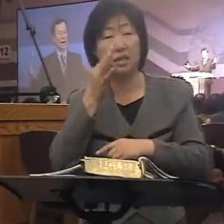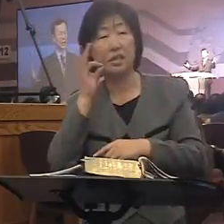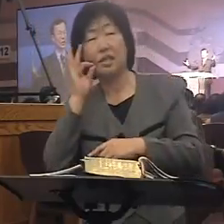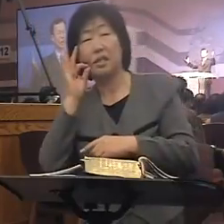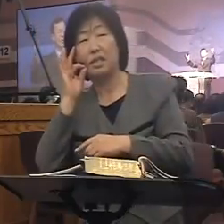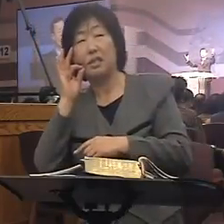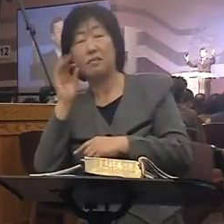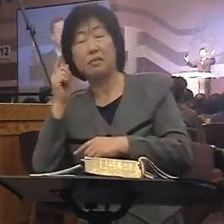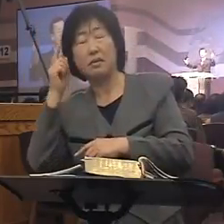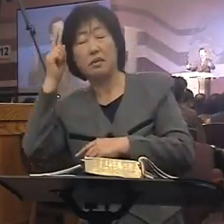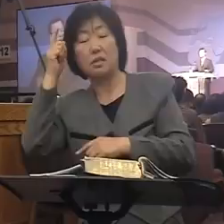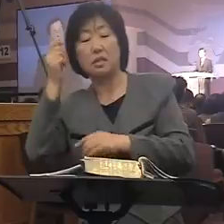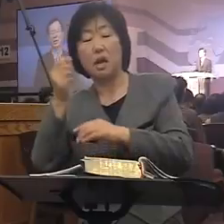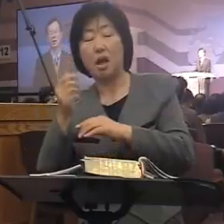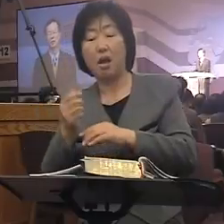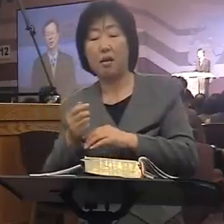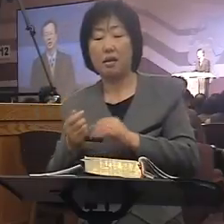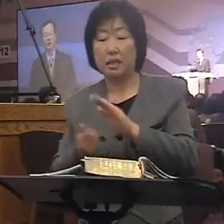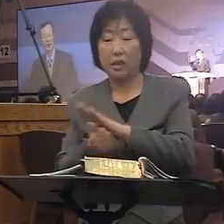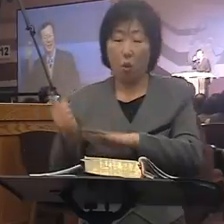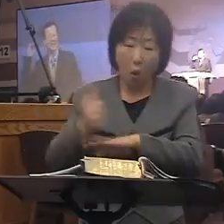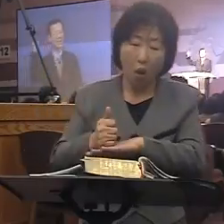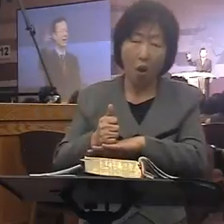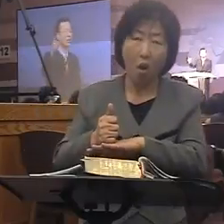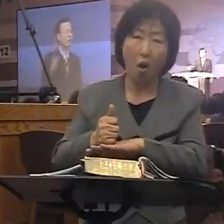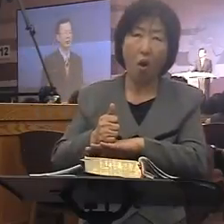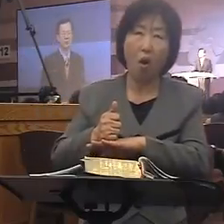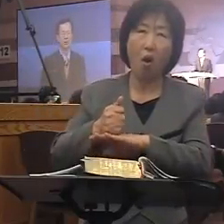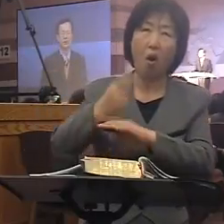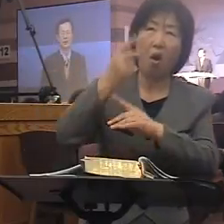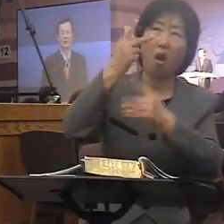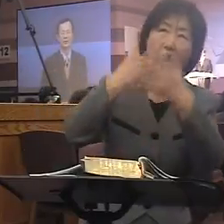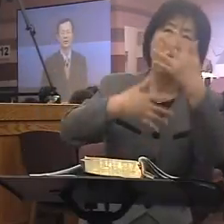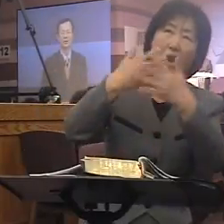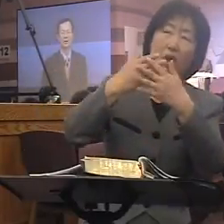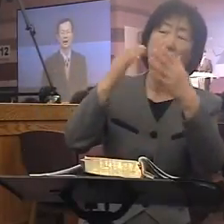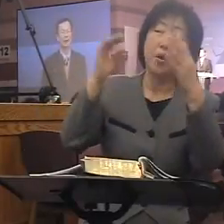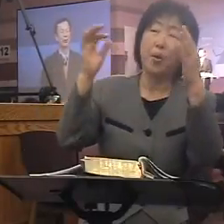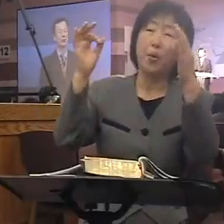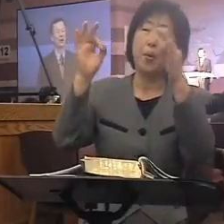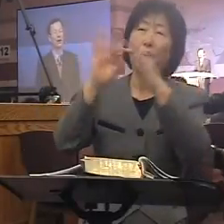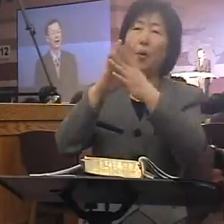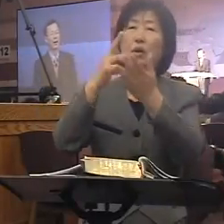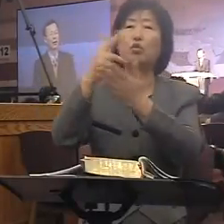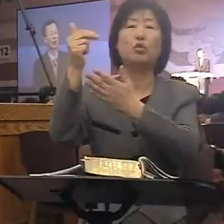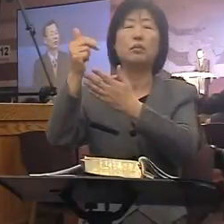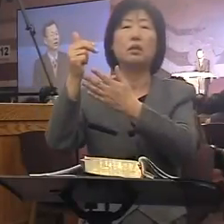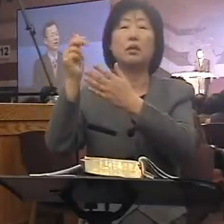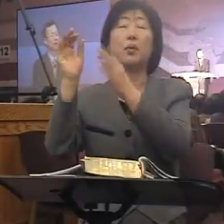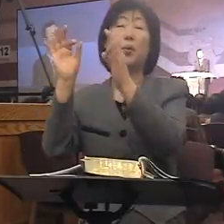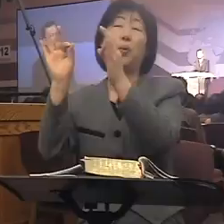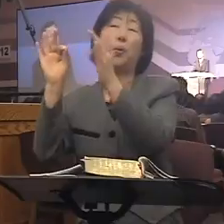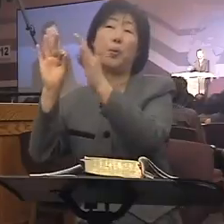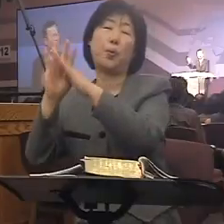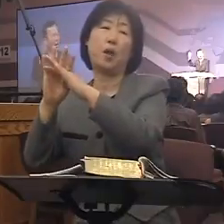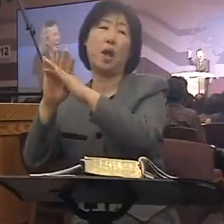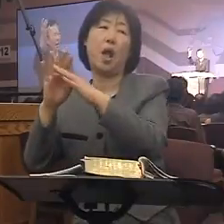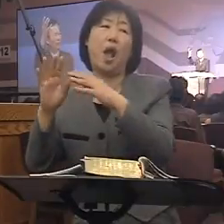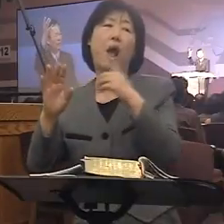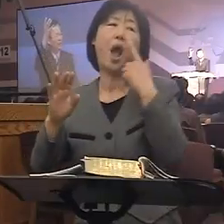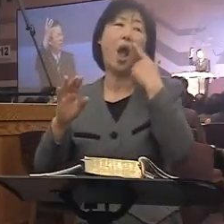올라가셔서 한참 성공이라고 매스컴이 떠들 때 사라져버리십니다. 아버지와 독대하는